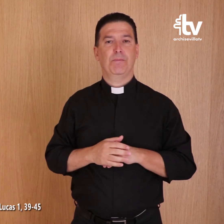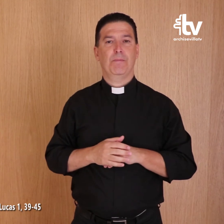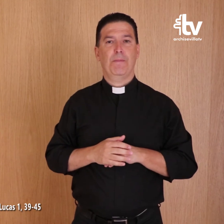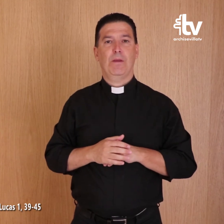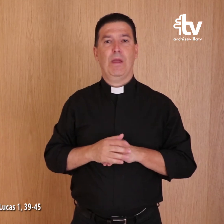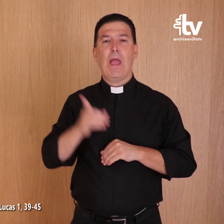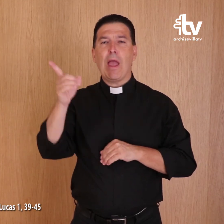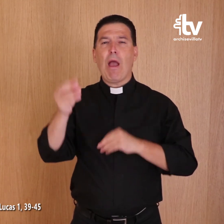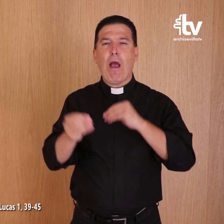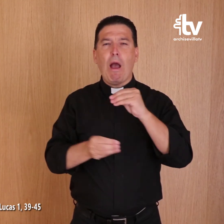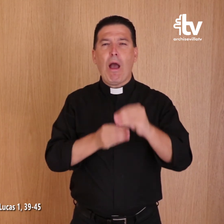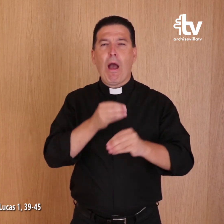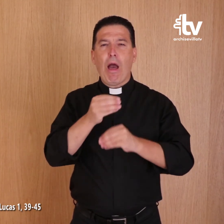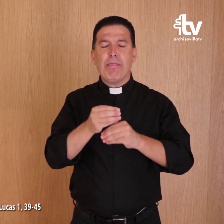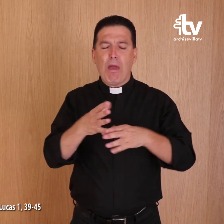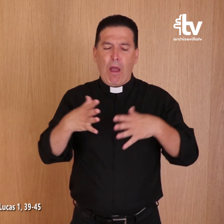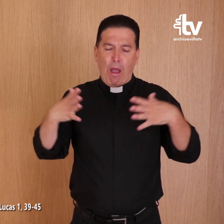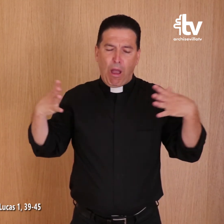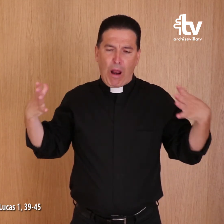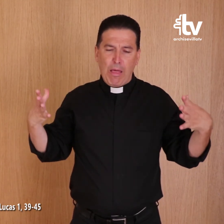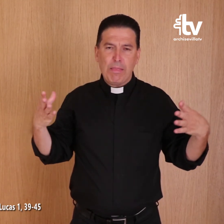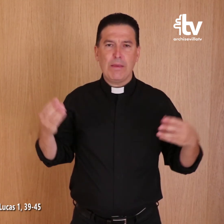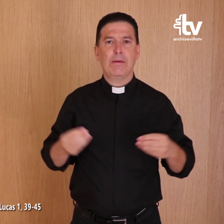Él hace proezas con su brazo.